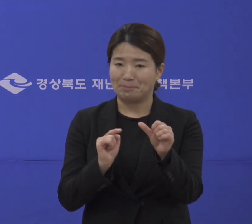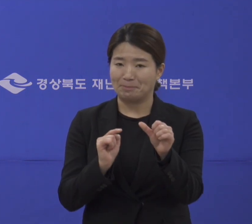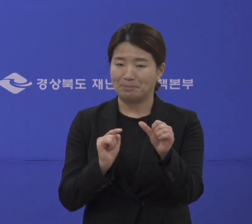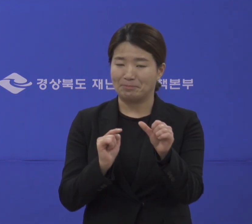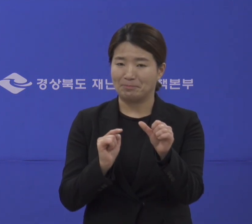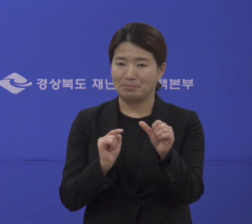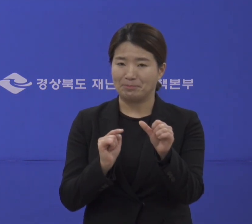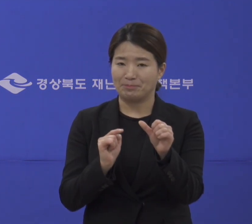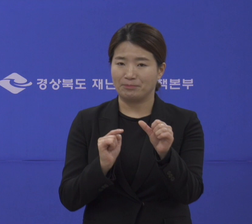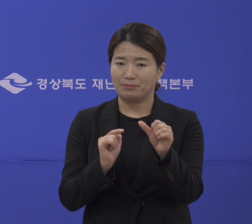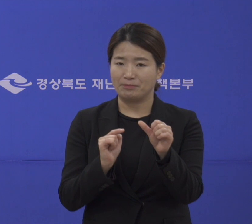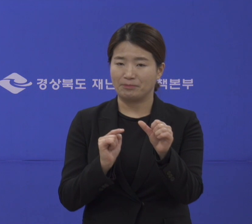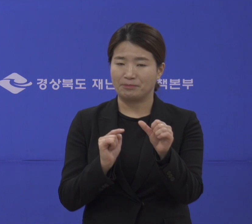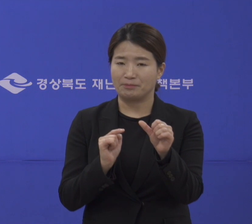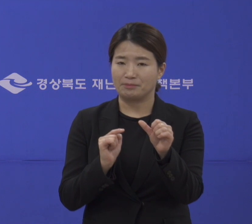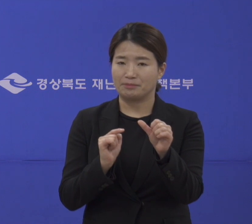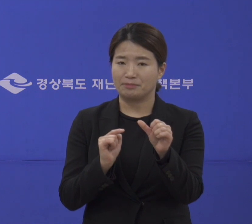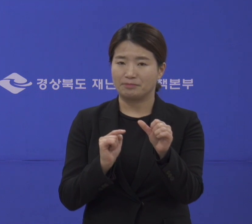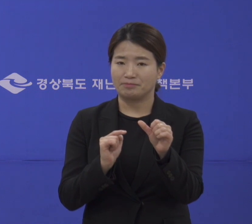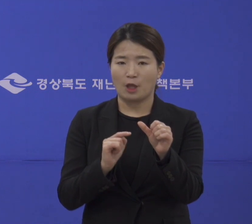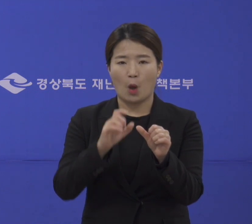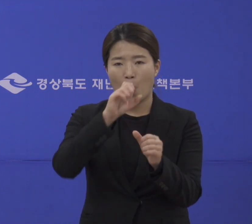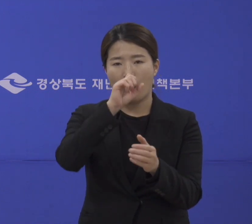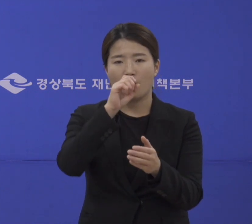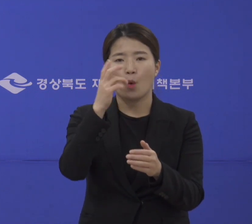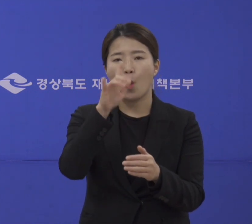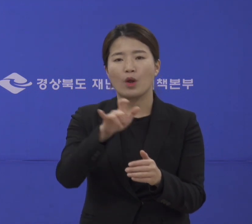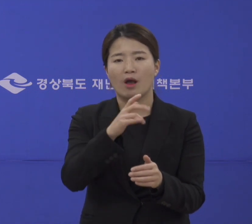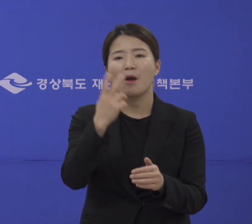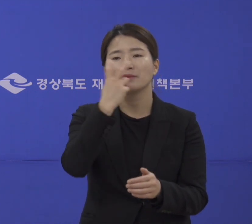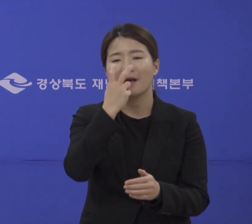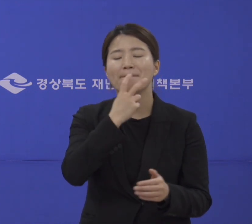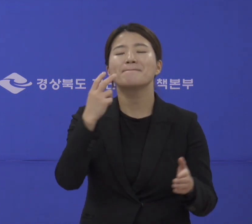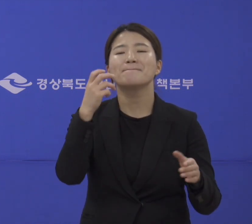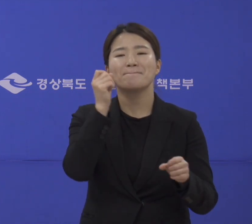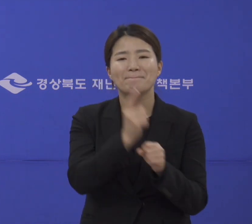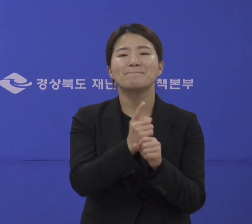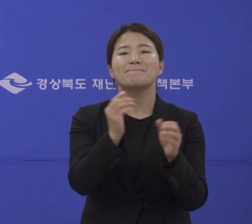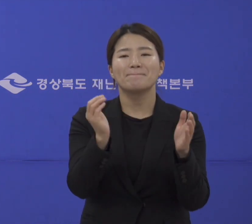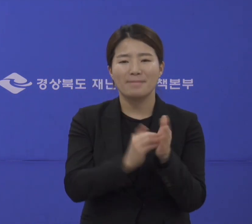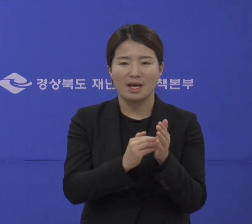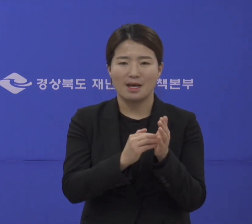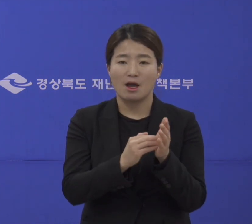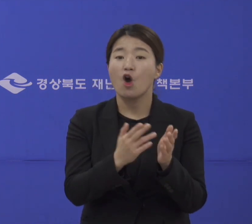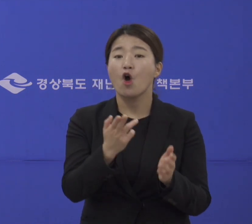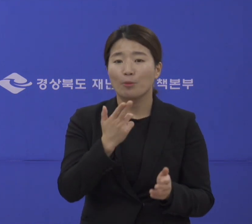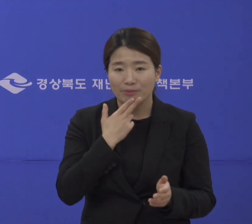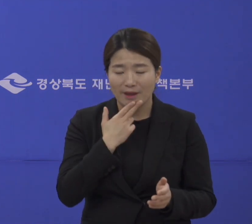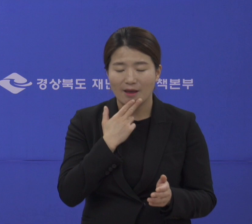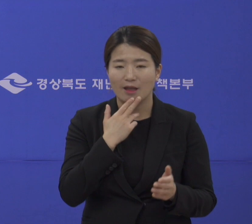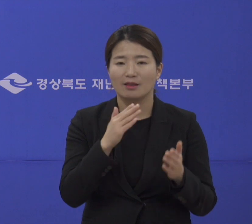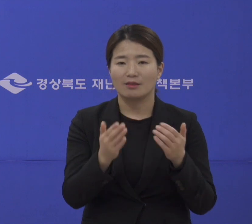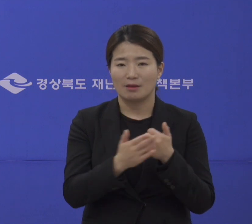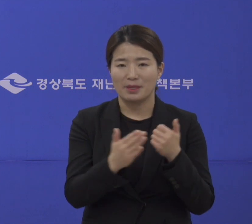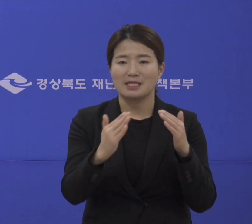5명은 완전히 음성 판정을 받아서 그 격리 조치가 되어 있고요. 요